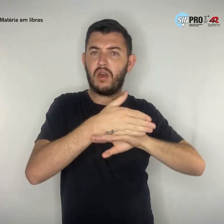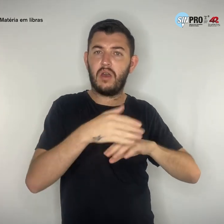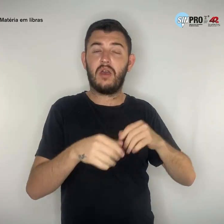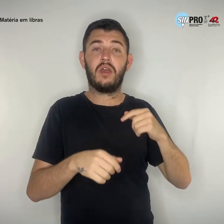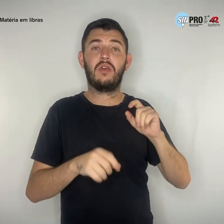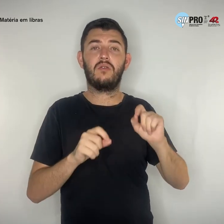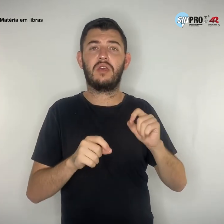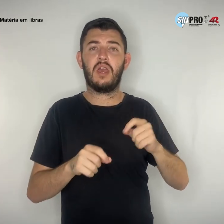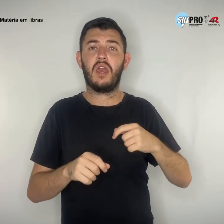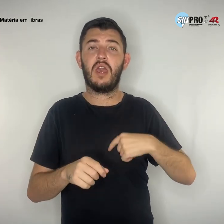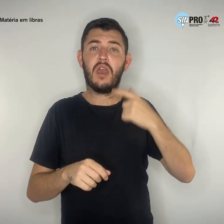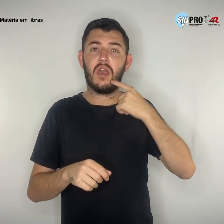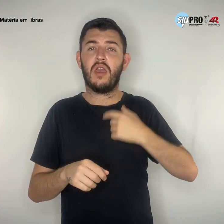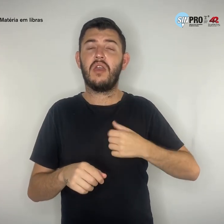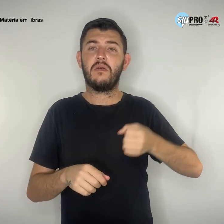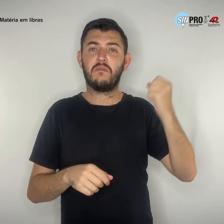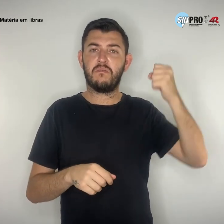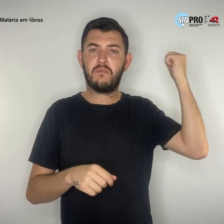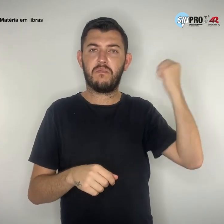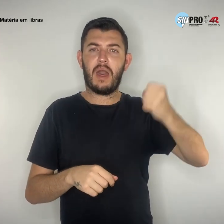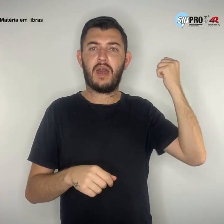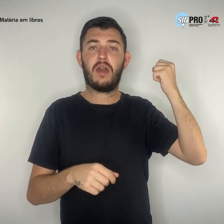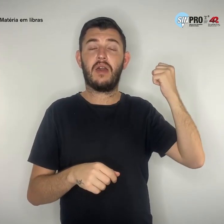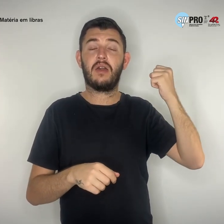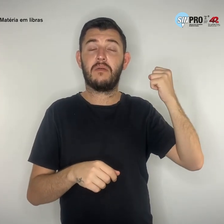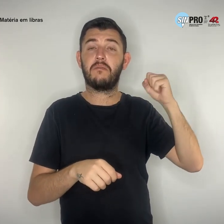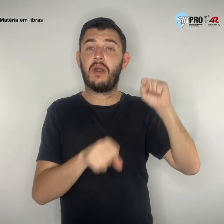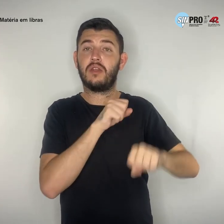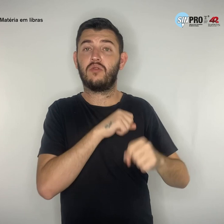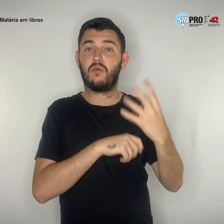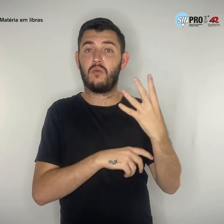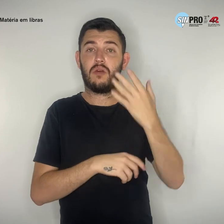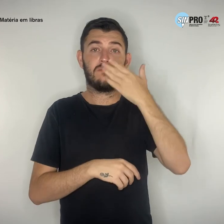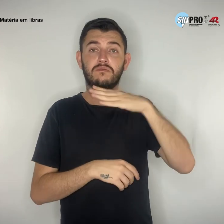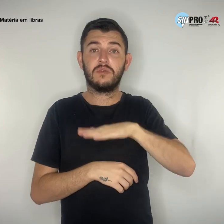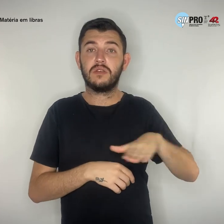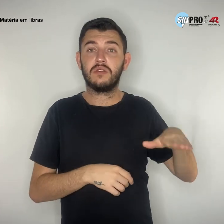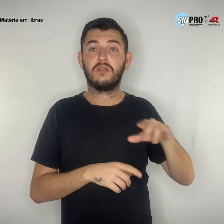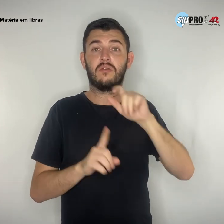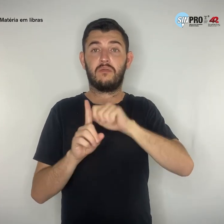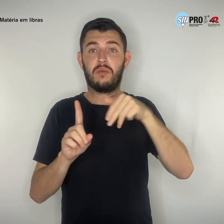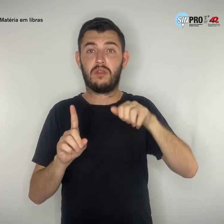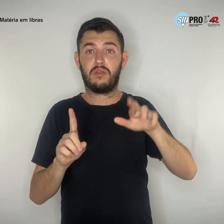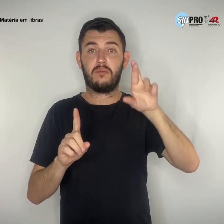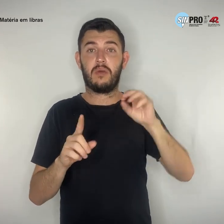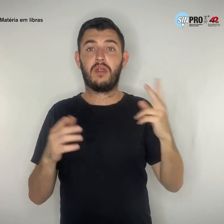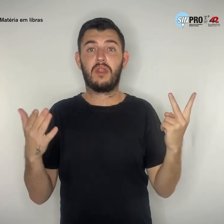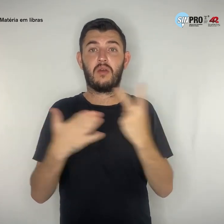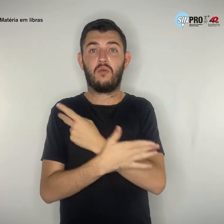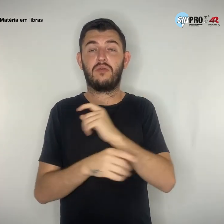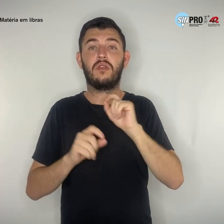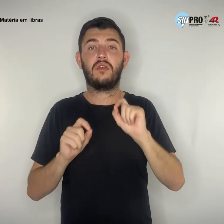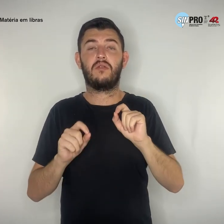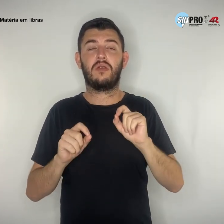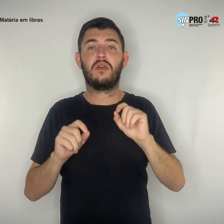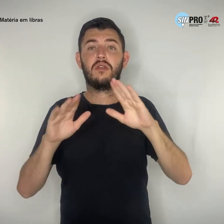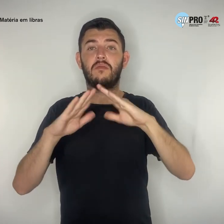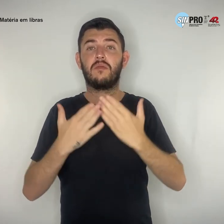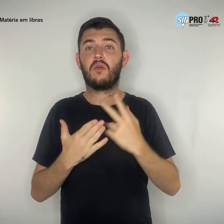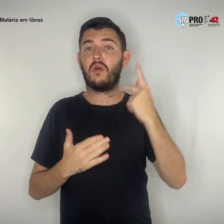de machado. Em março, também houve um ataque a uma escola em São Paulo, que terminou com